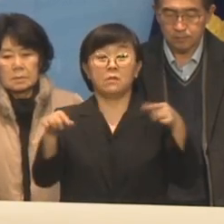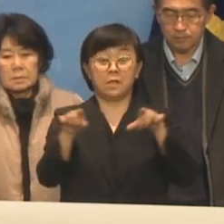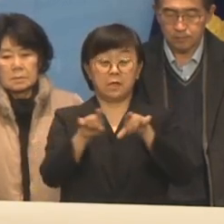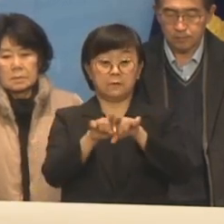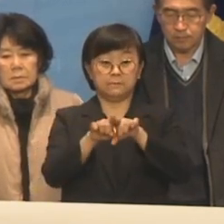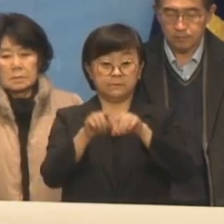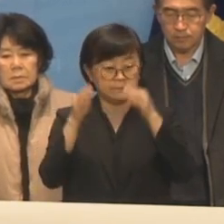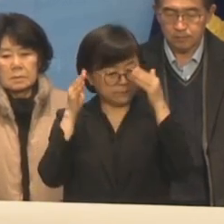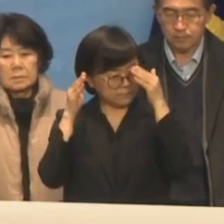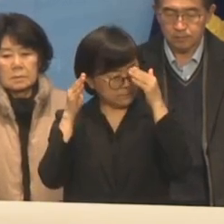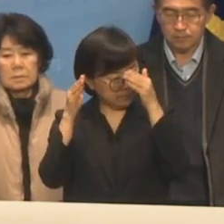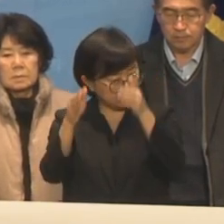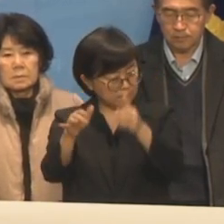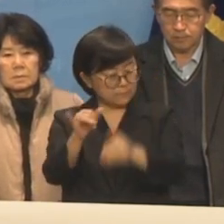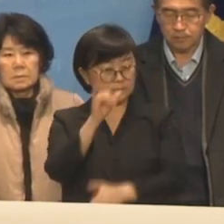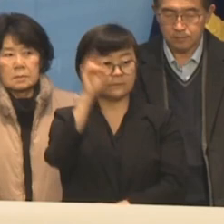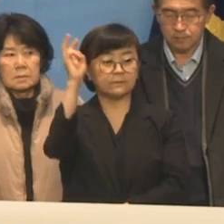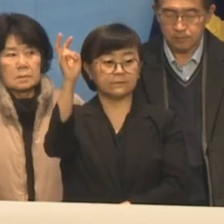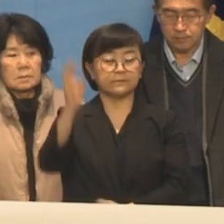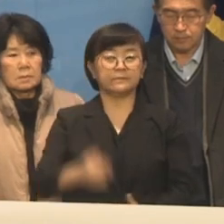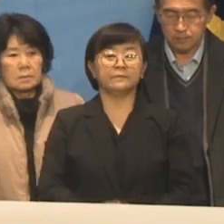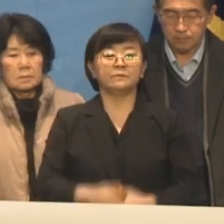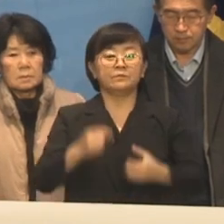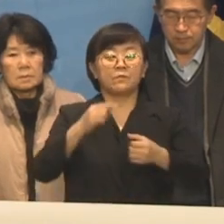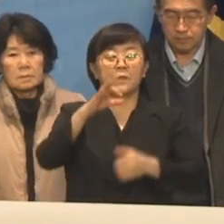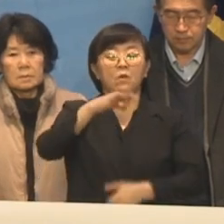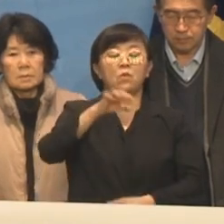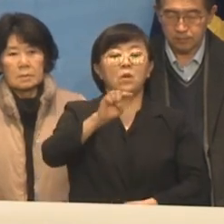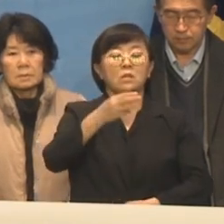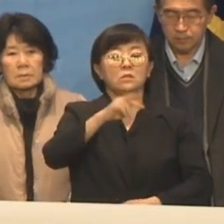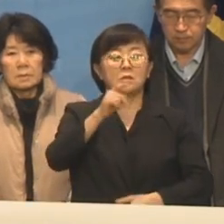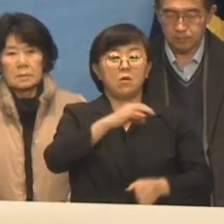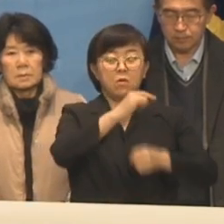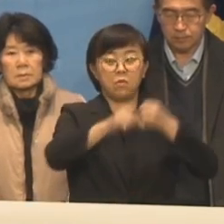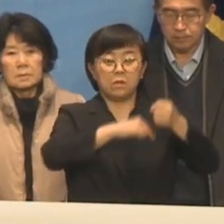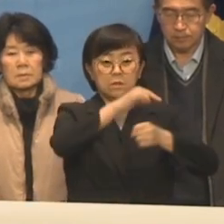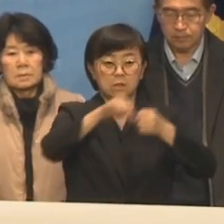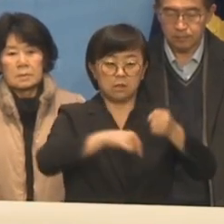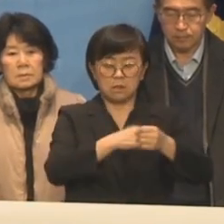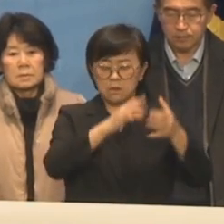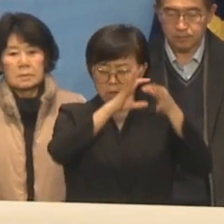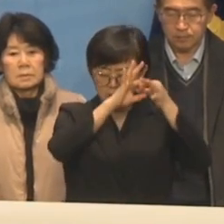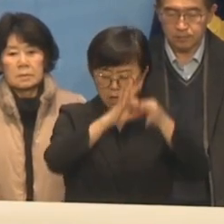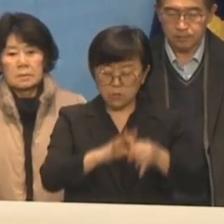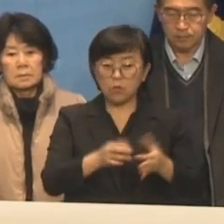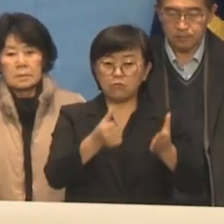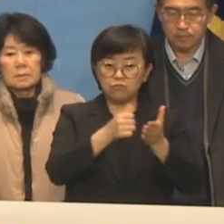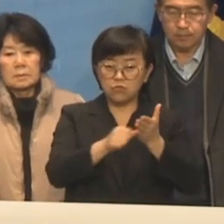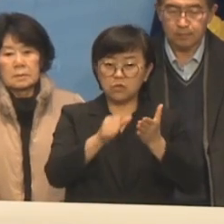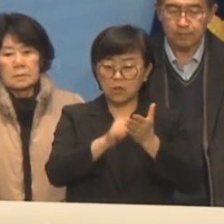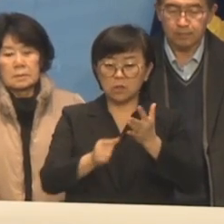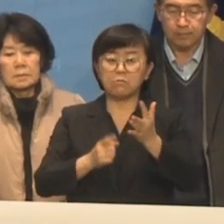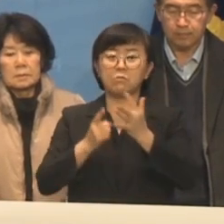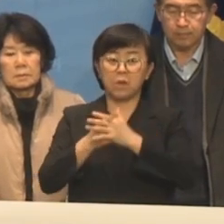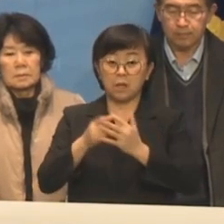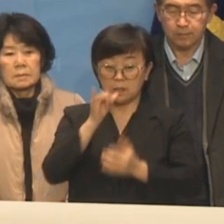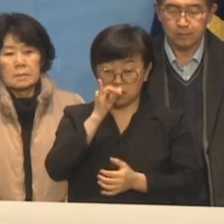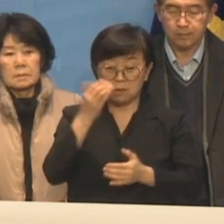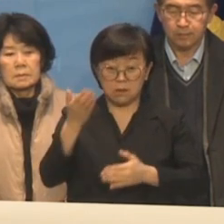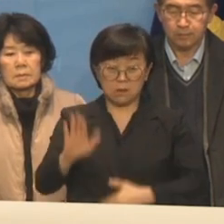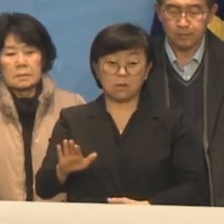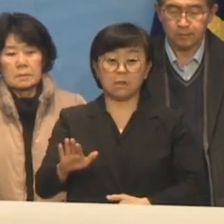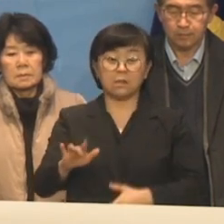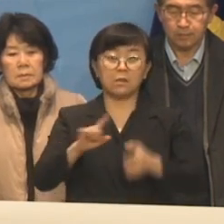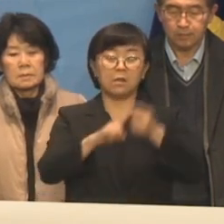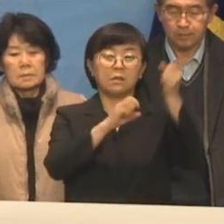쪽에 정신을 몰두하는 거 아니냐. 월성원전에서는 계속적으로 누설이 지금 발생되고 있지만 그거에